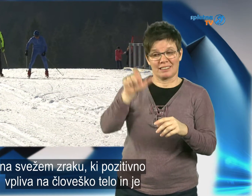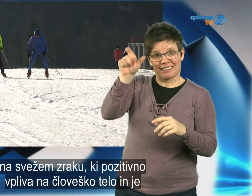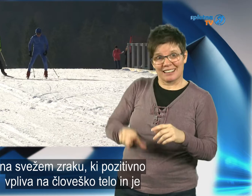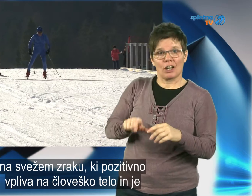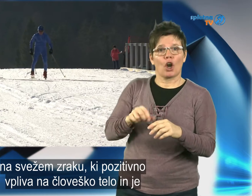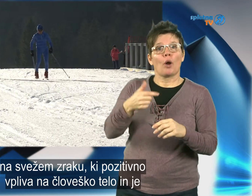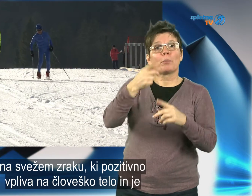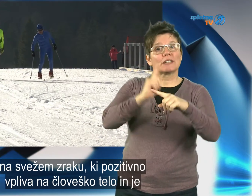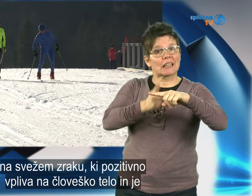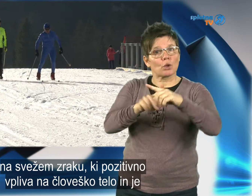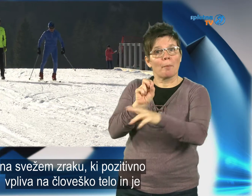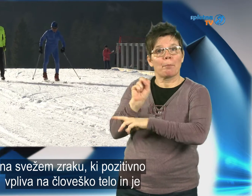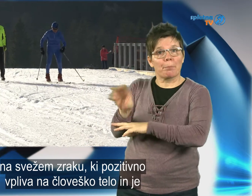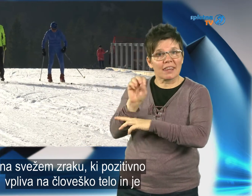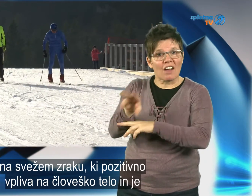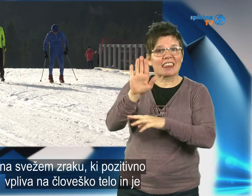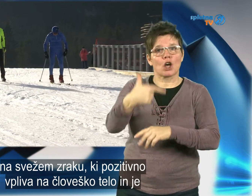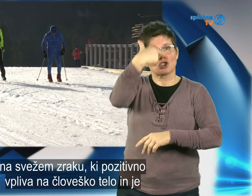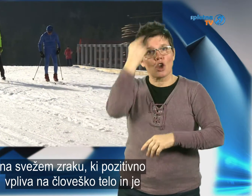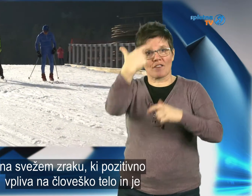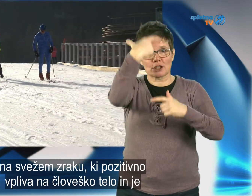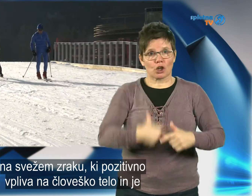in je koristna naložba za naše zdravje.